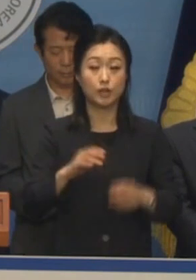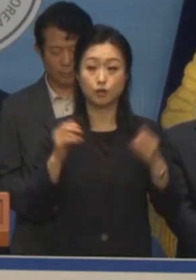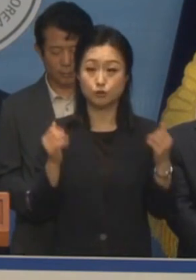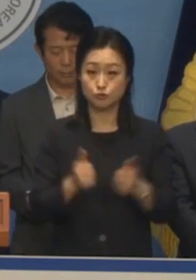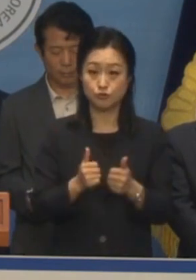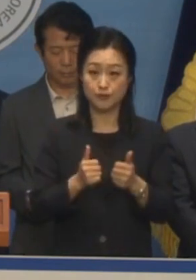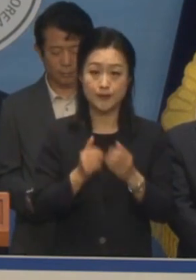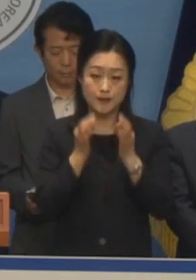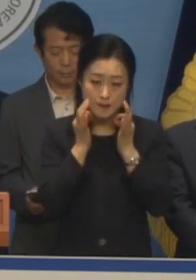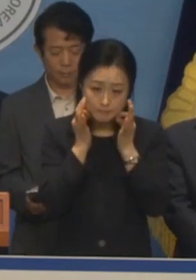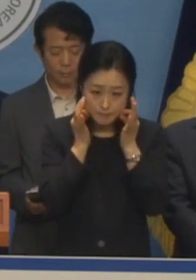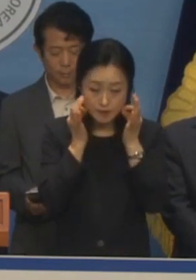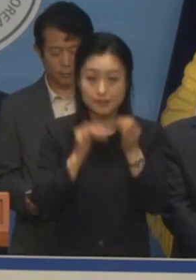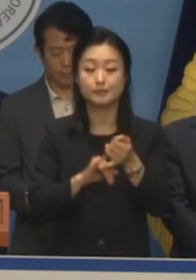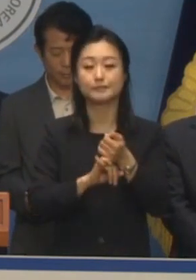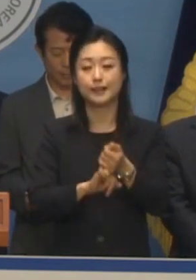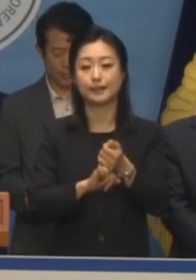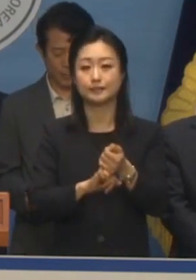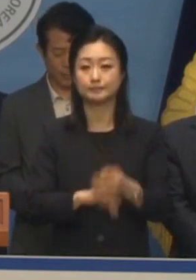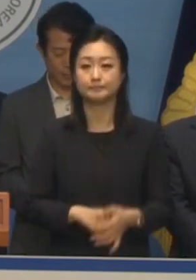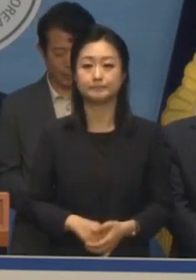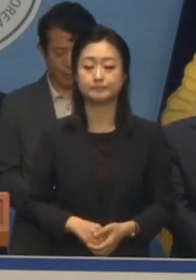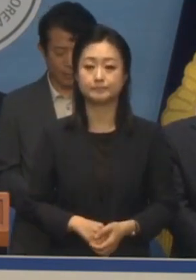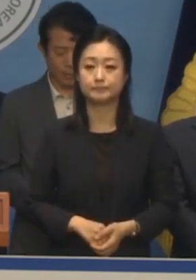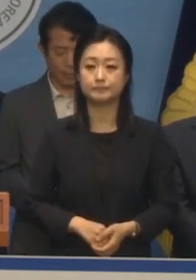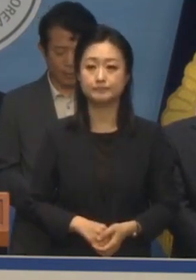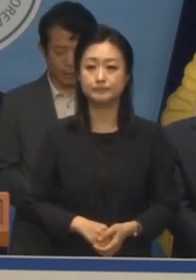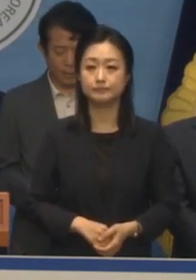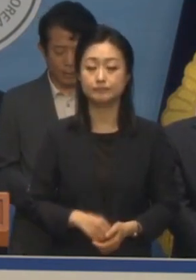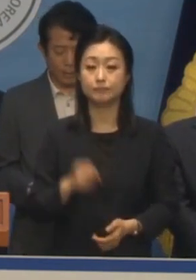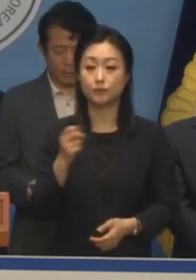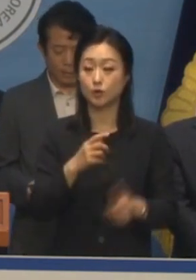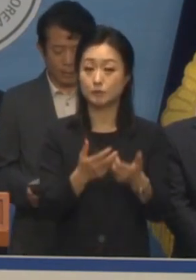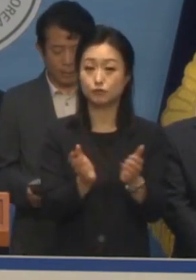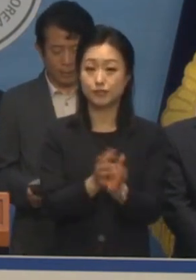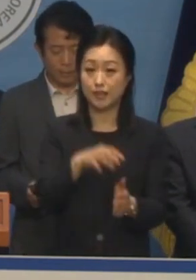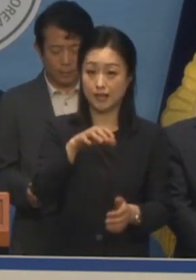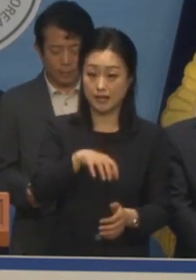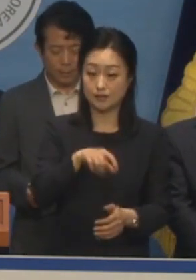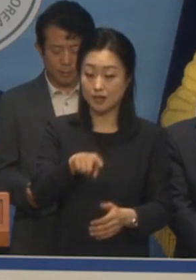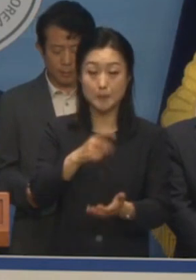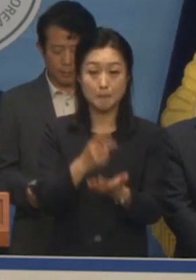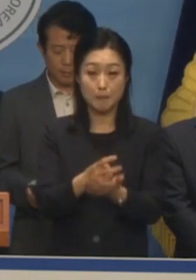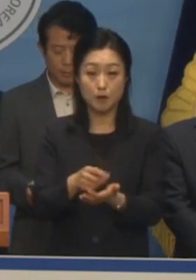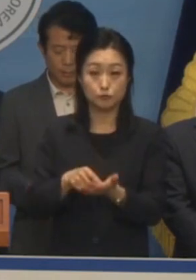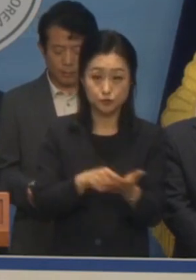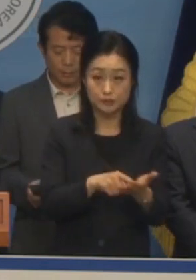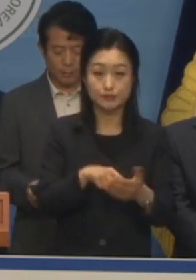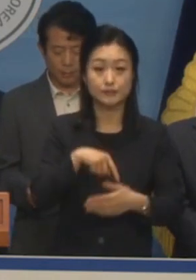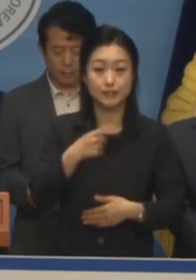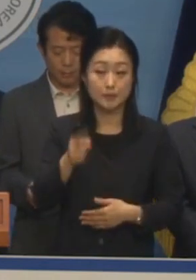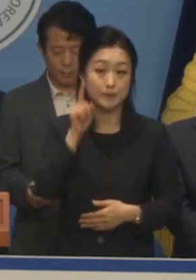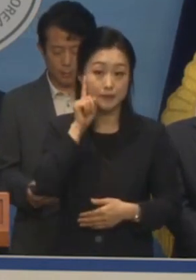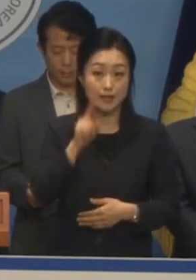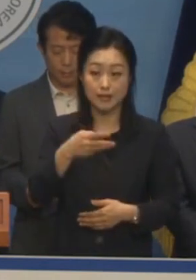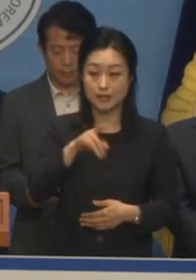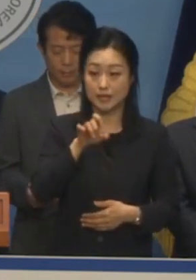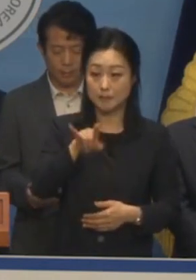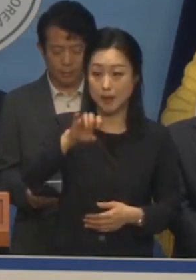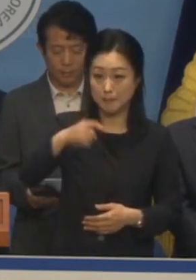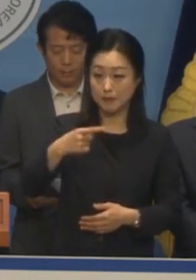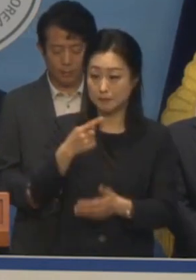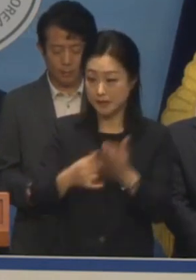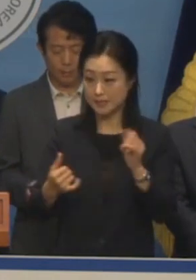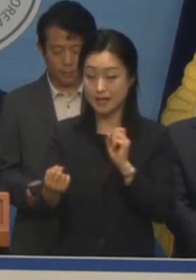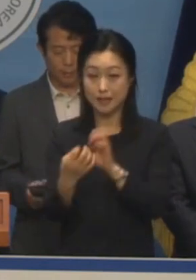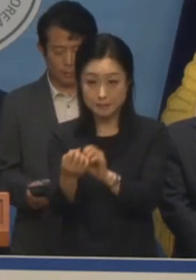국회는 모든 조치를 취해야 할 것입니다. 더불어민주당은 온플법 제정 추진 외에도 내일 TMF 피해자